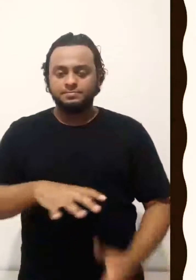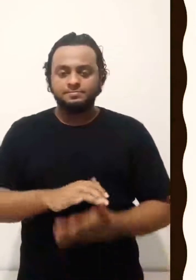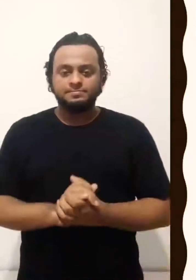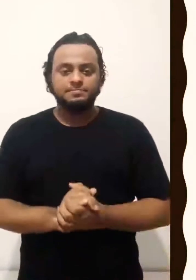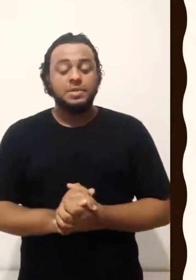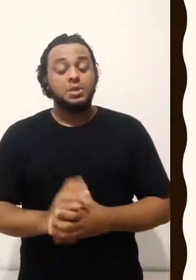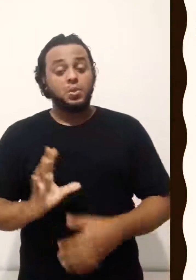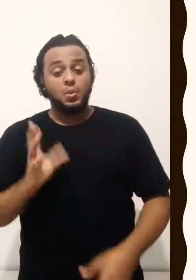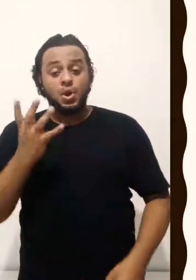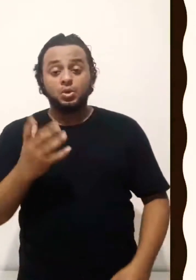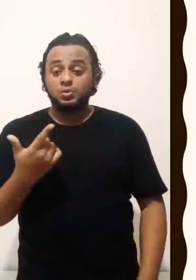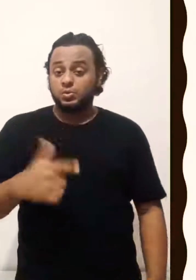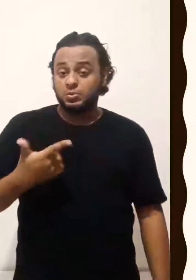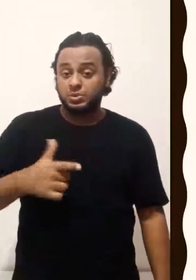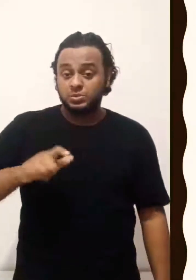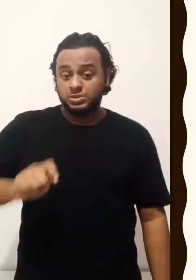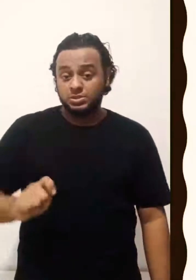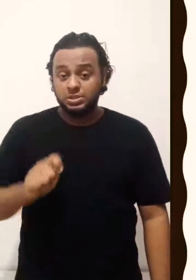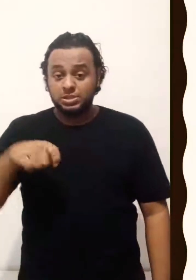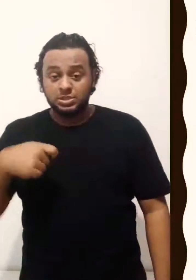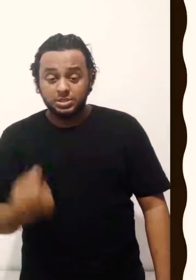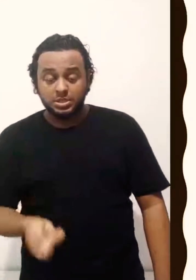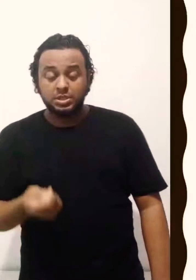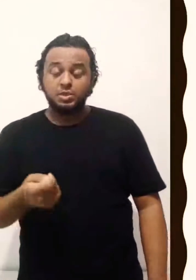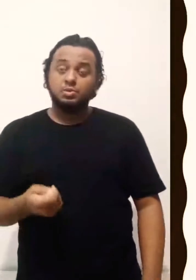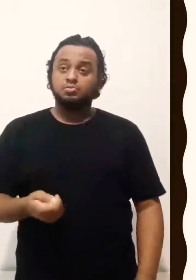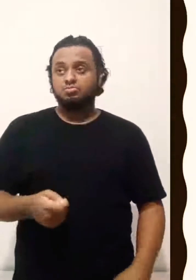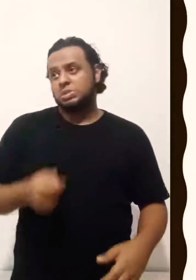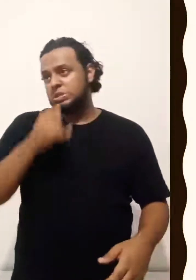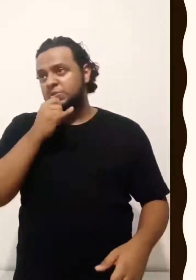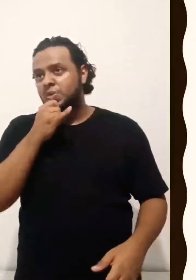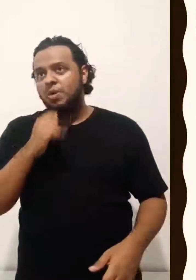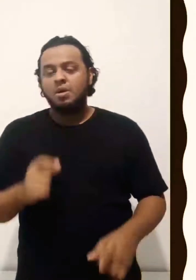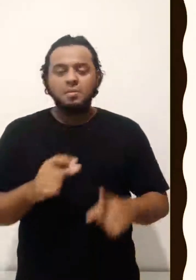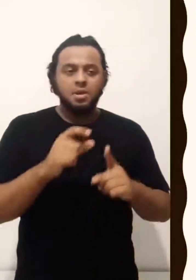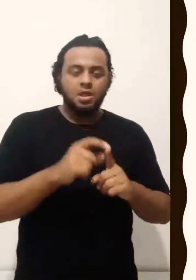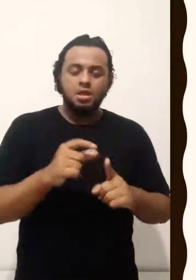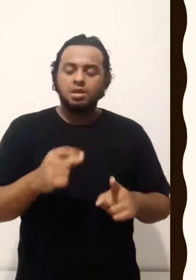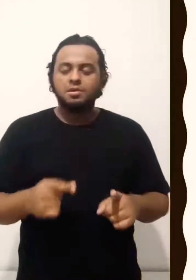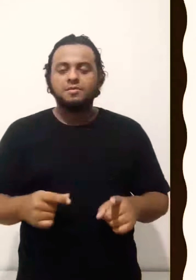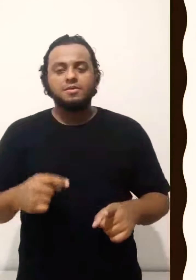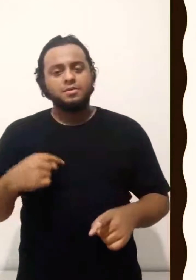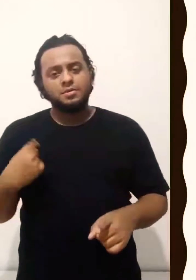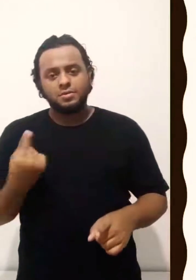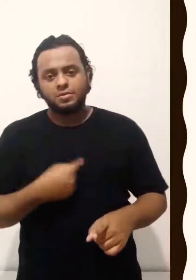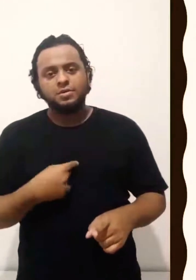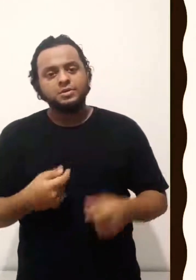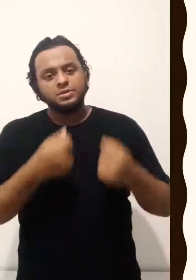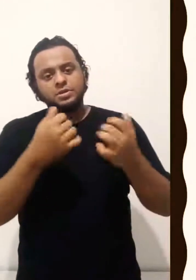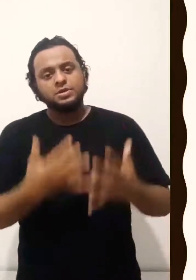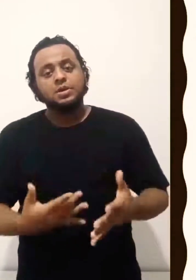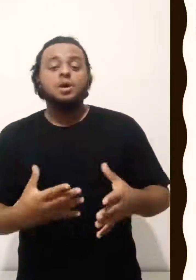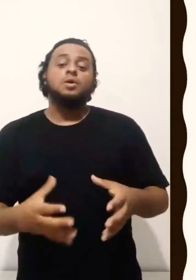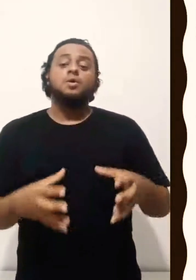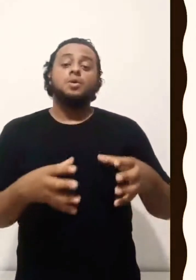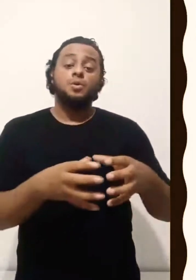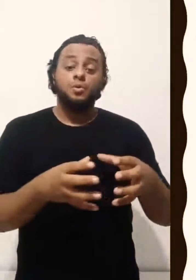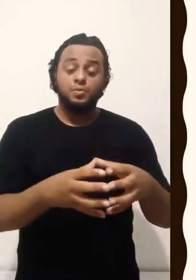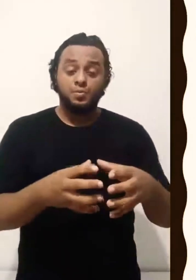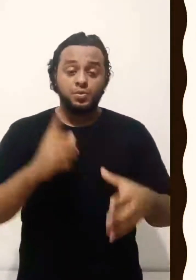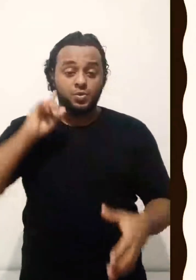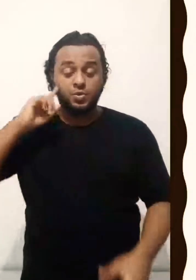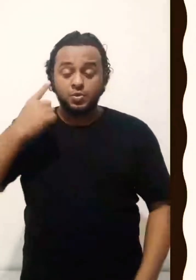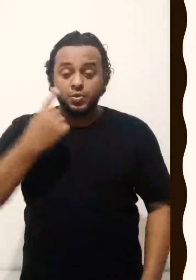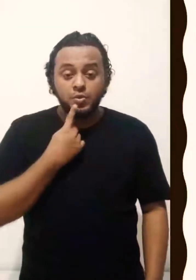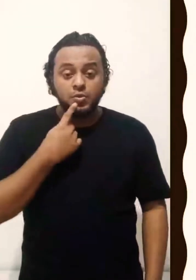âmbitos, tá? Quando não existe um sinal para um determinado termo, como a gente disse, né? A comunidade